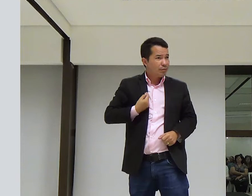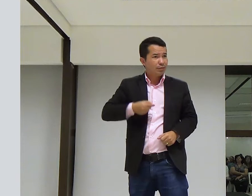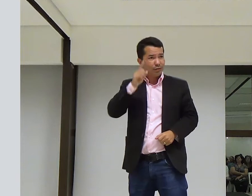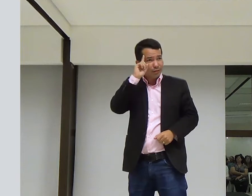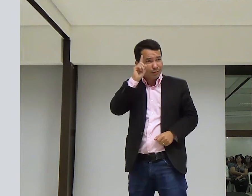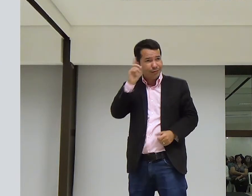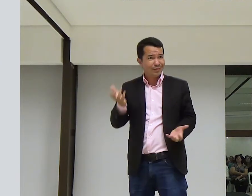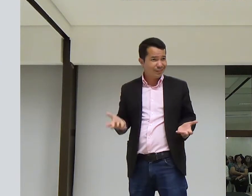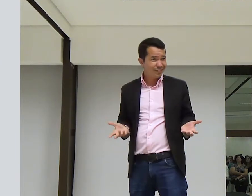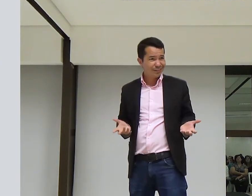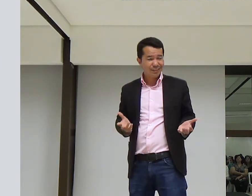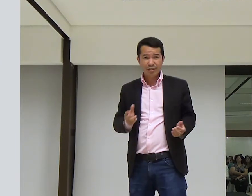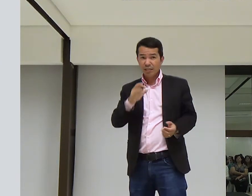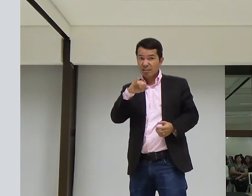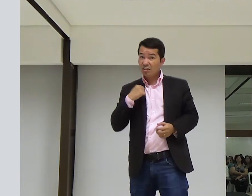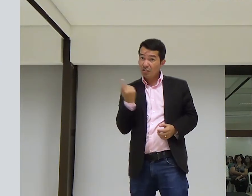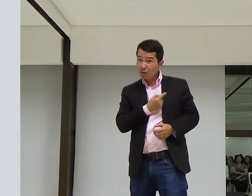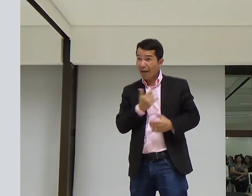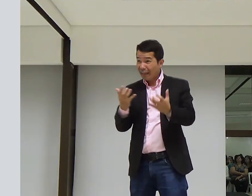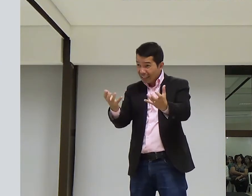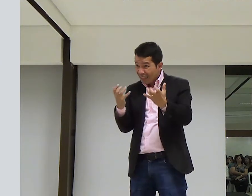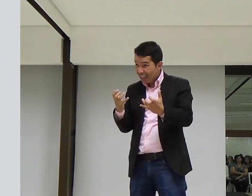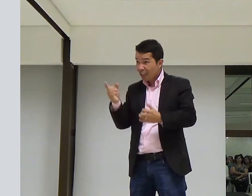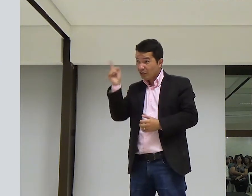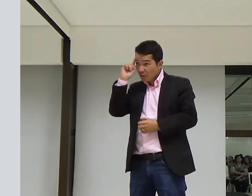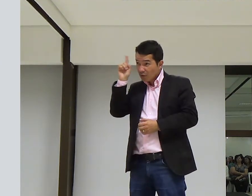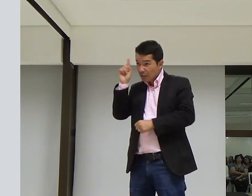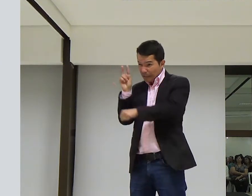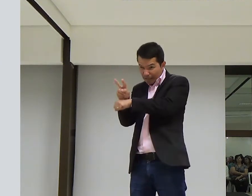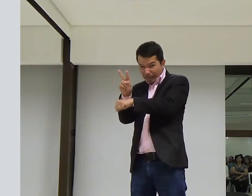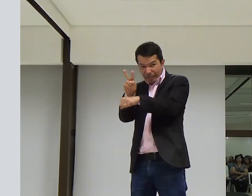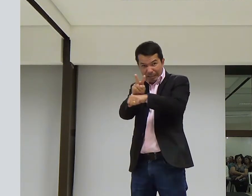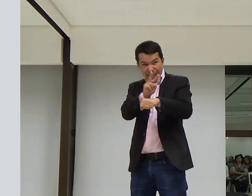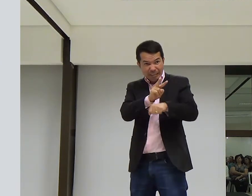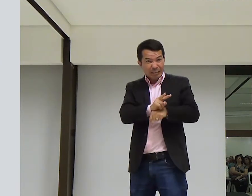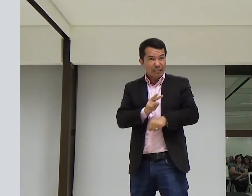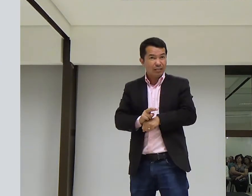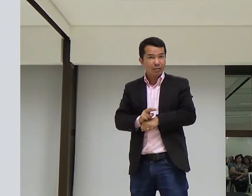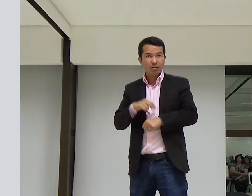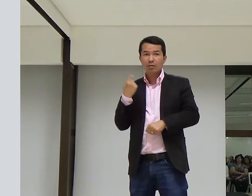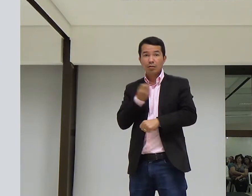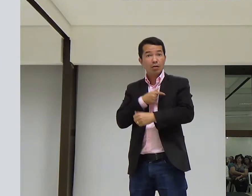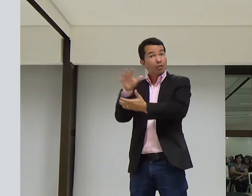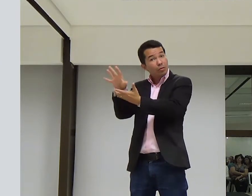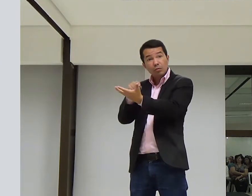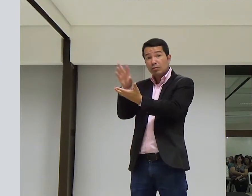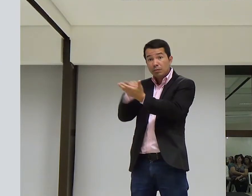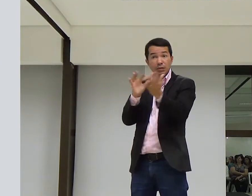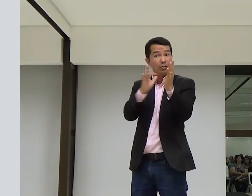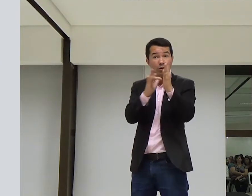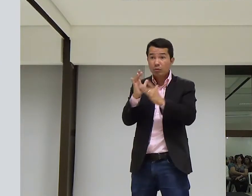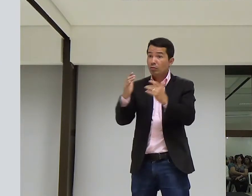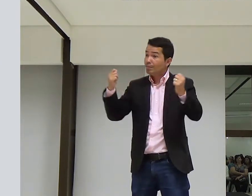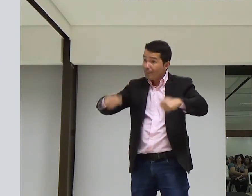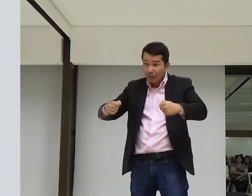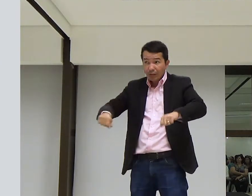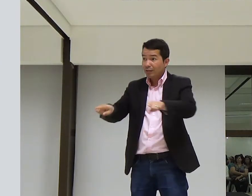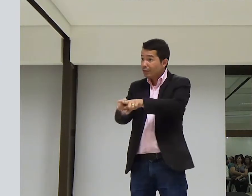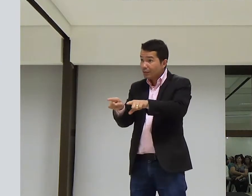está cuidando das nossas vidas todos os dias. Todos os dias, Jesus tem cuidado de nós. Ele tem nos mostrado